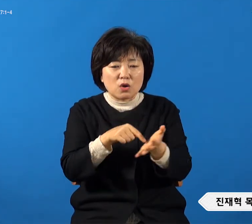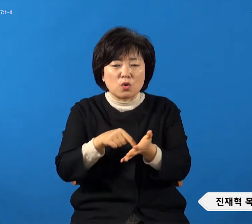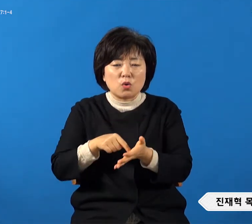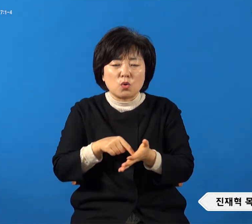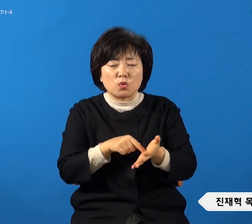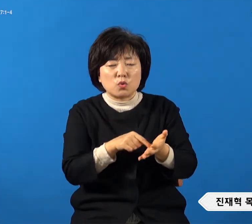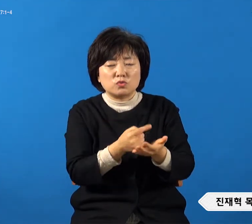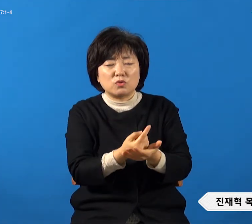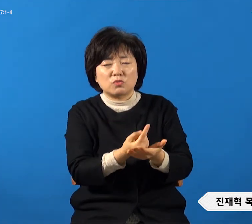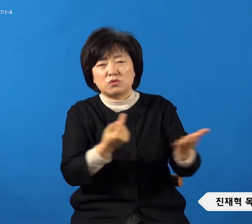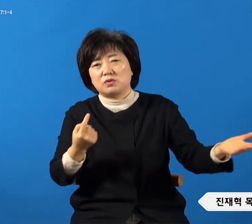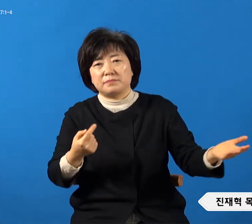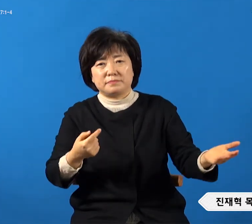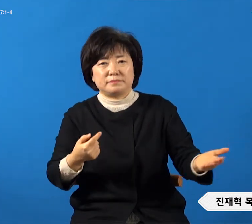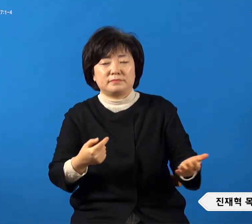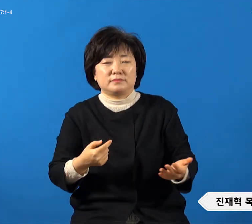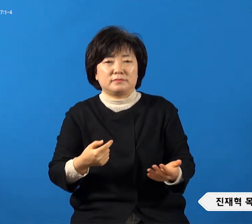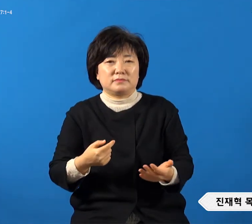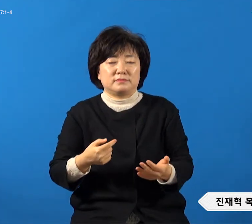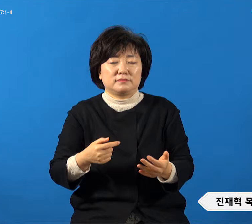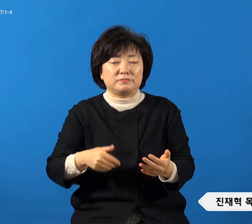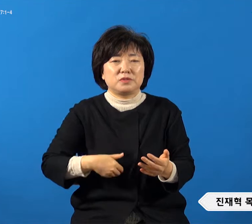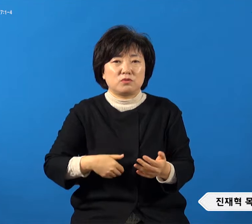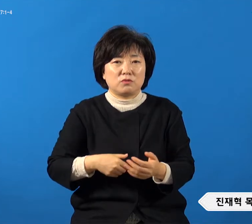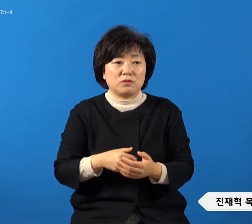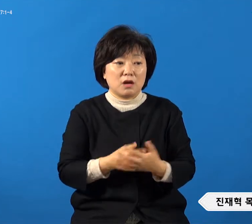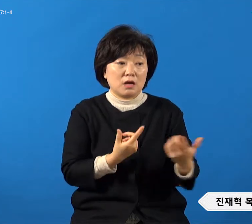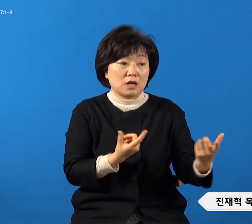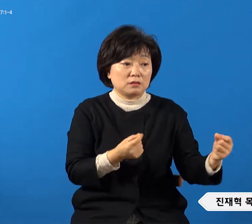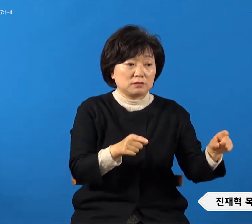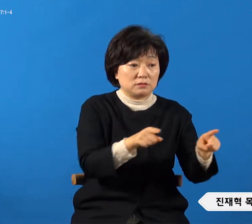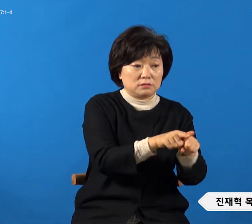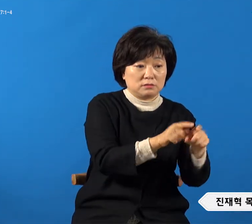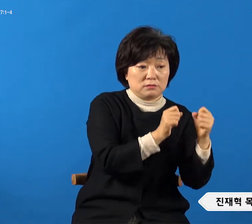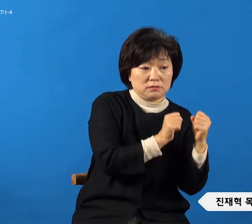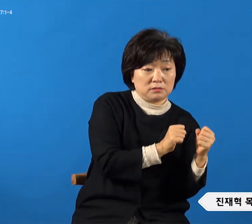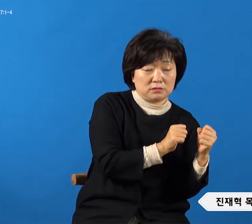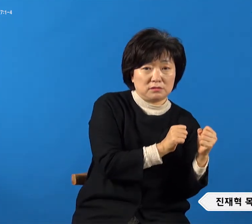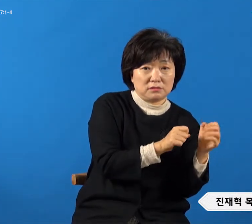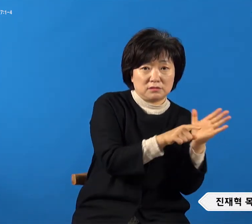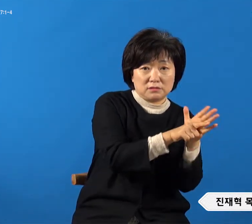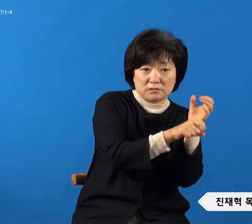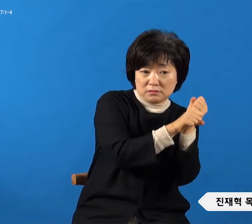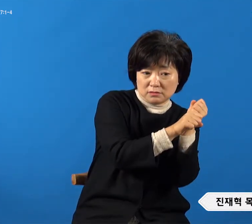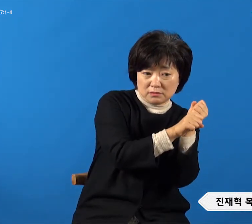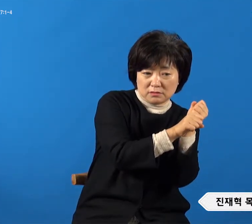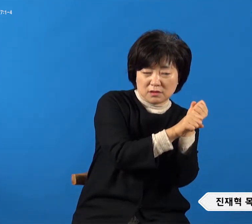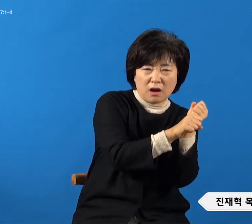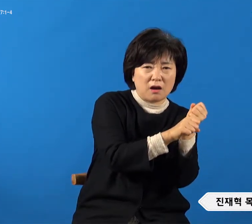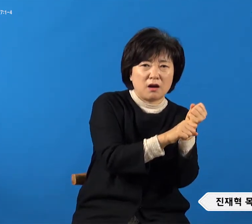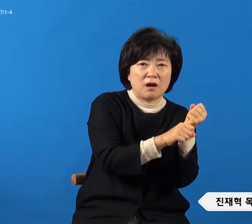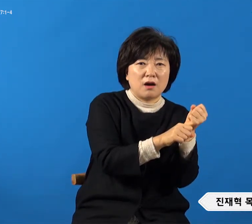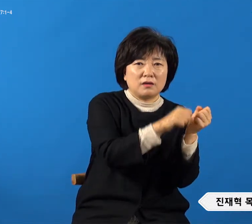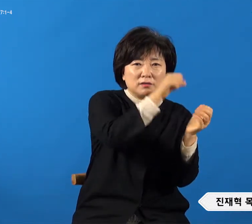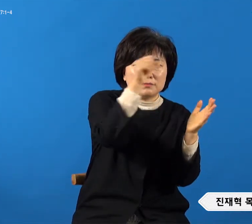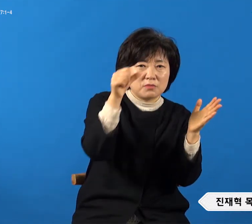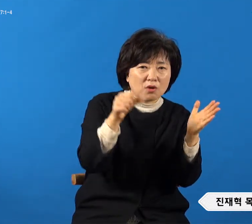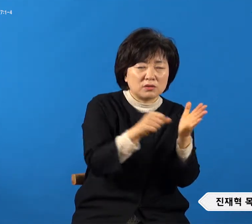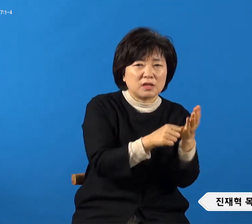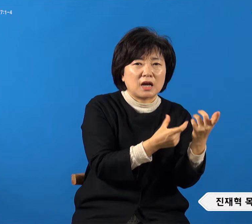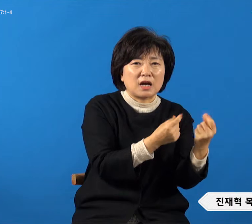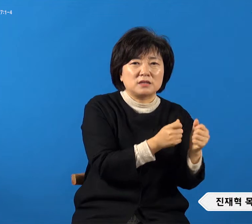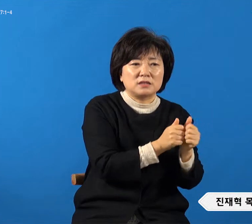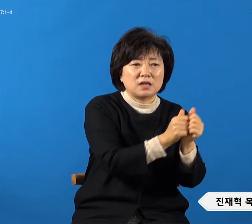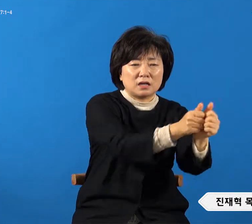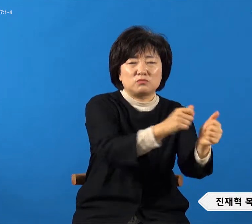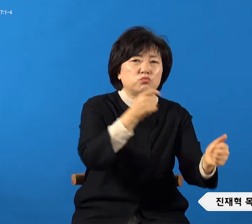고독을 경험하게 됩니다. 그렇게 함께 있었던 사람도 다 함께 갈 수 없는 인생의 길을 우리는